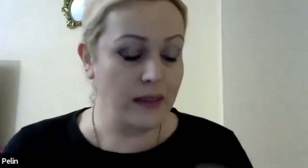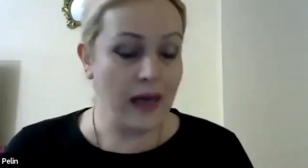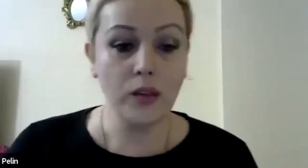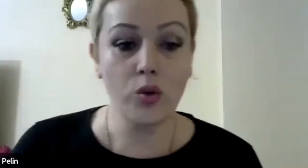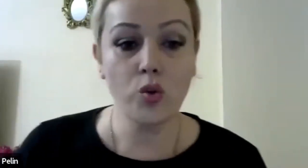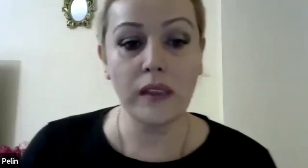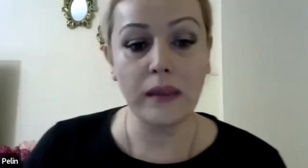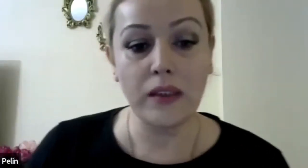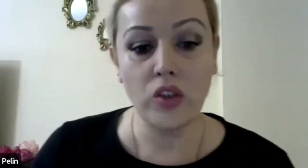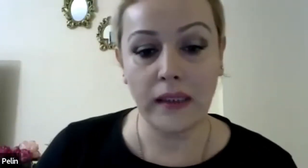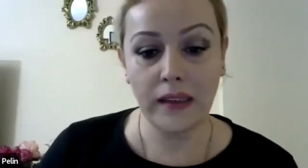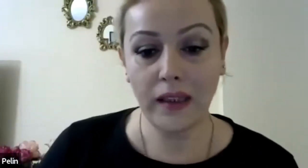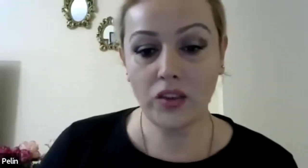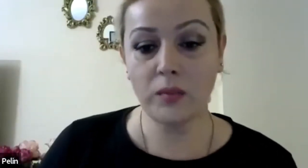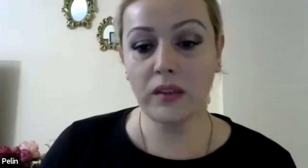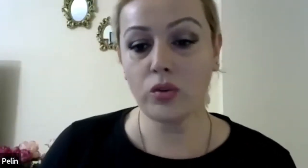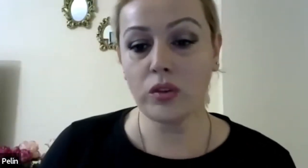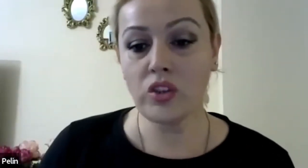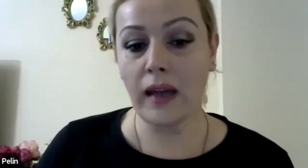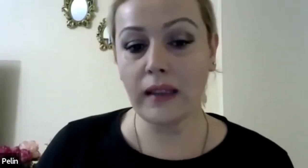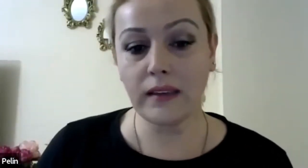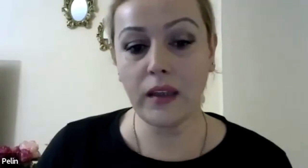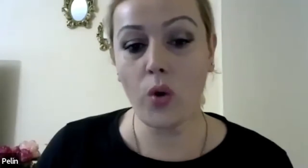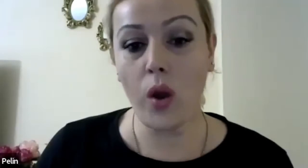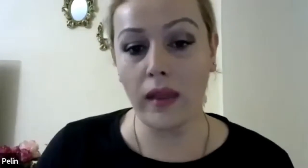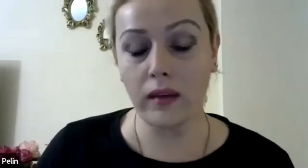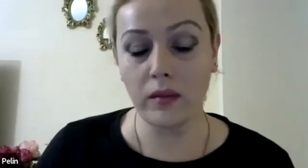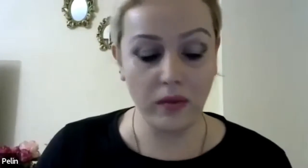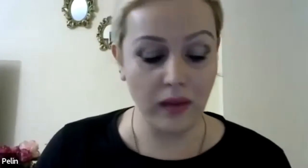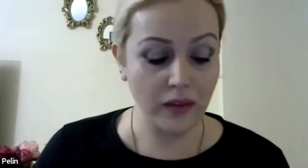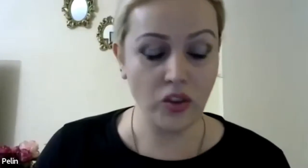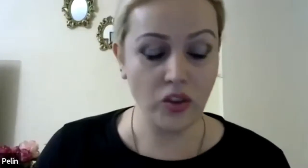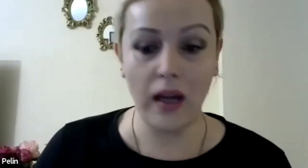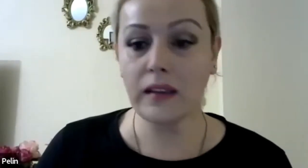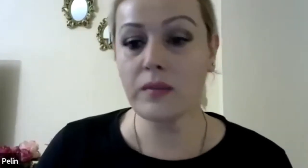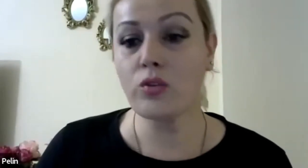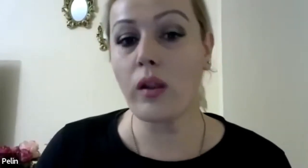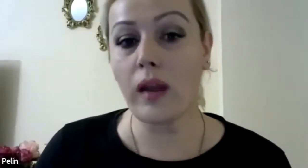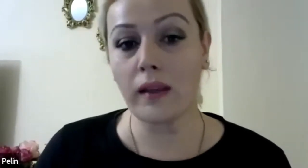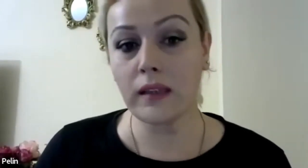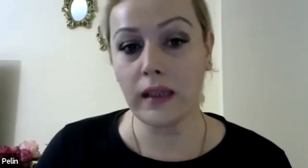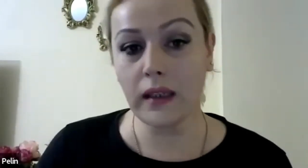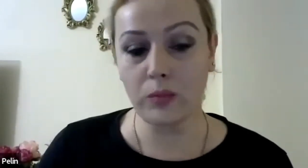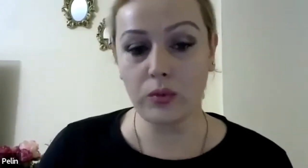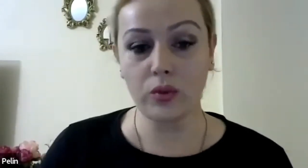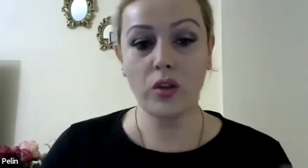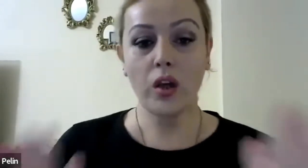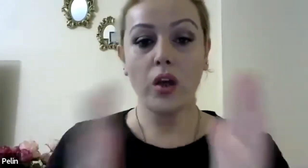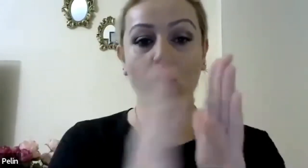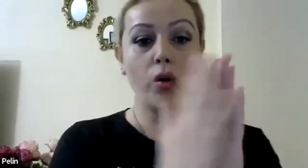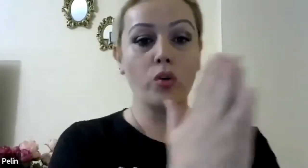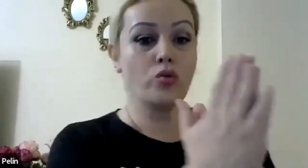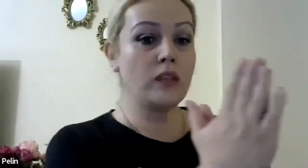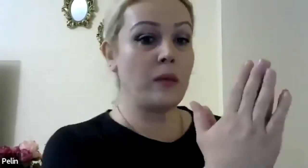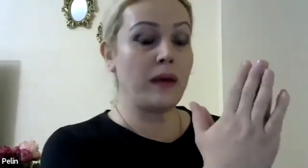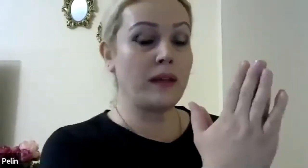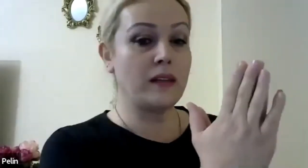Geldik özür dilemek işaretine. Şimdi Türk işaretinde yönlendirme var. İşaretleri biz yönlendirerek yapıyoruz. Özür dilemekte de